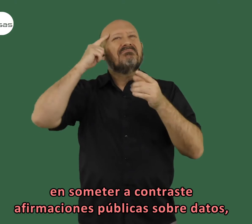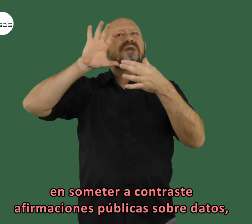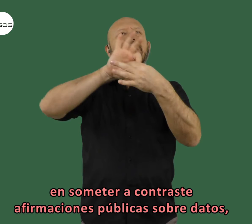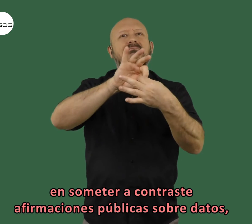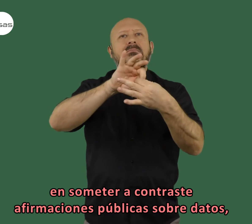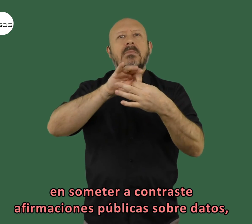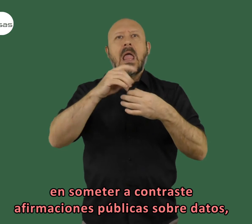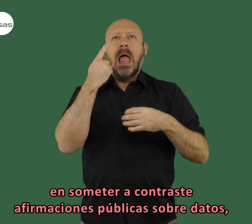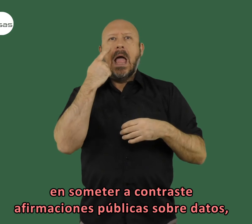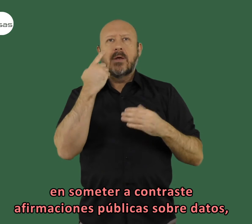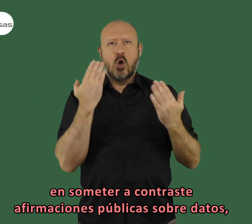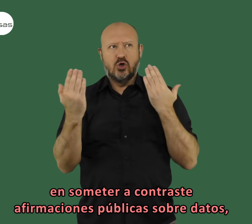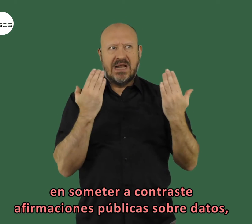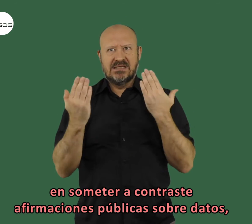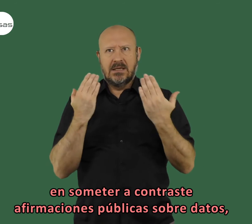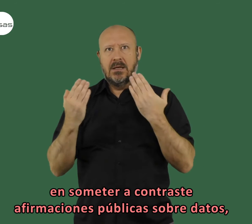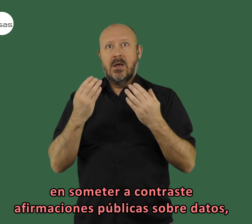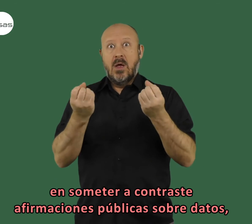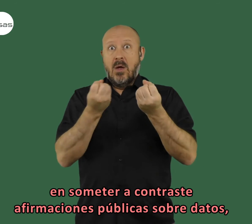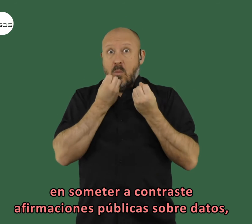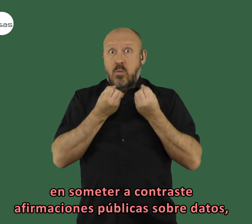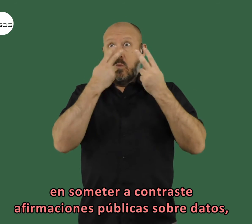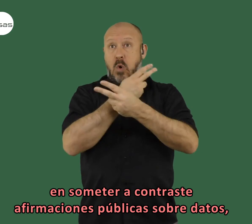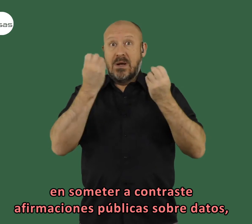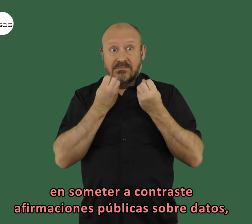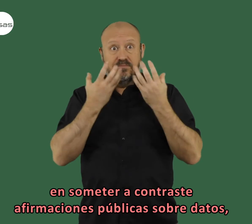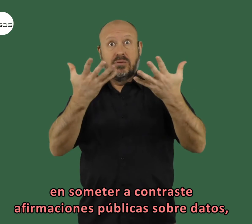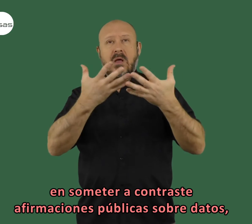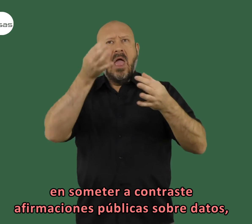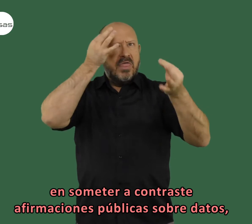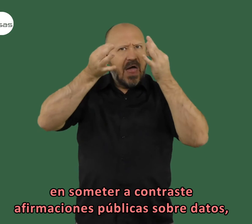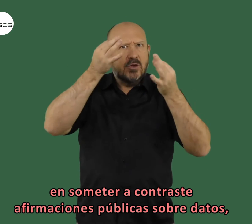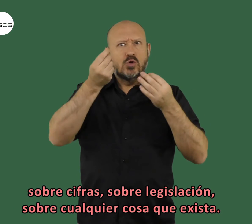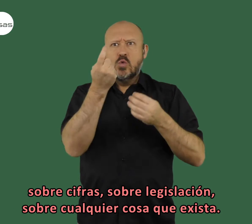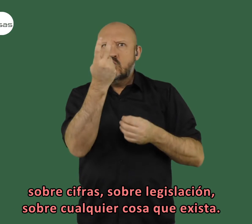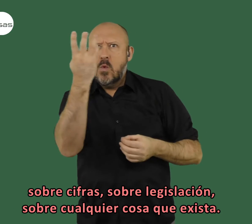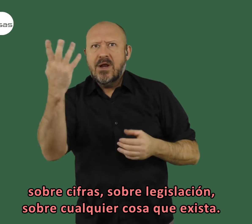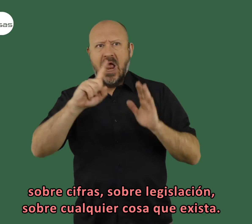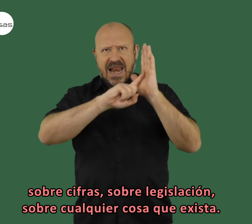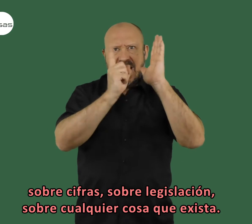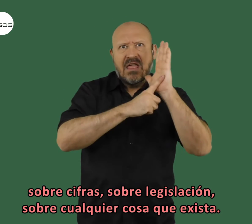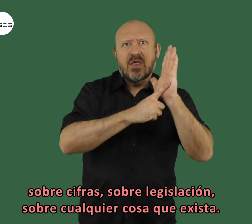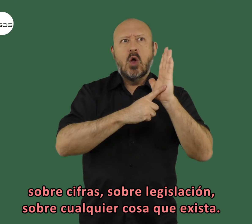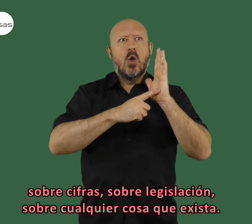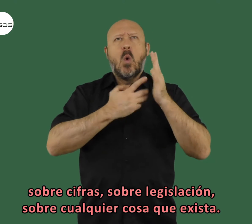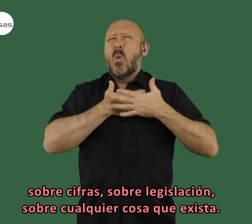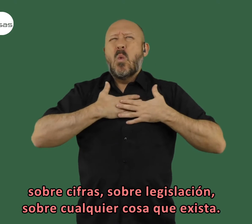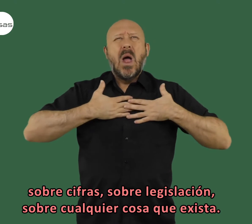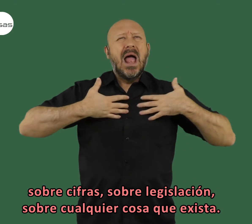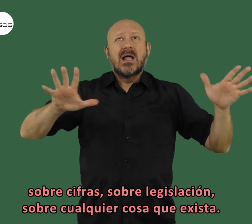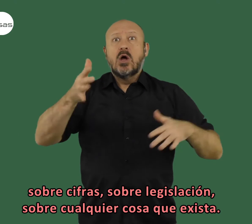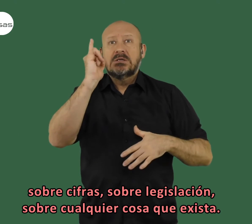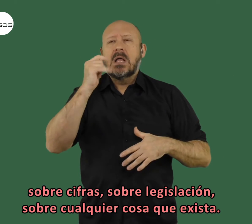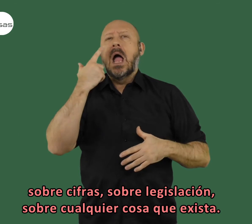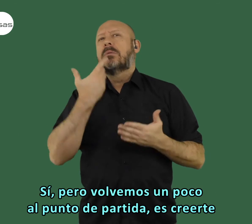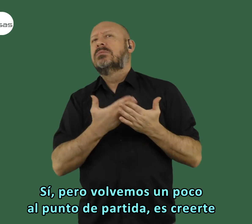actividad en someter a contraste pues, afirmaciones públicas sobre datos, sobre cifras, sobre legislación, sobre